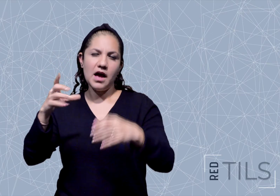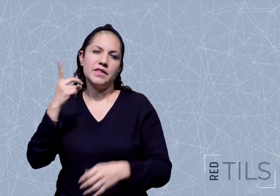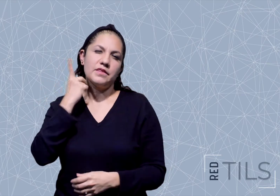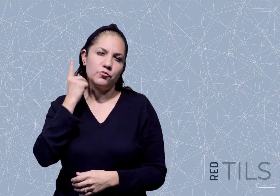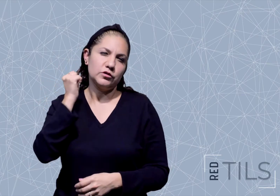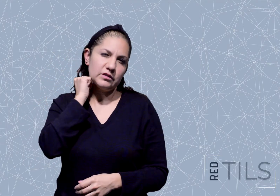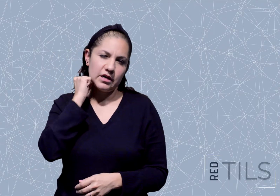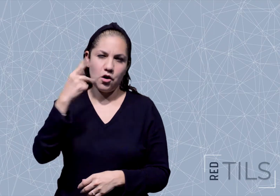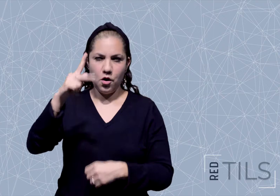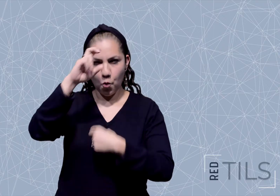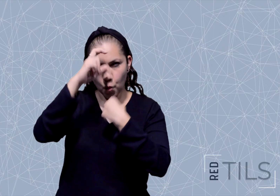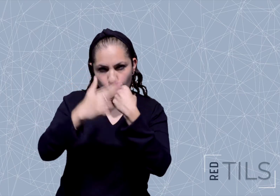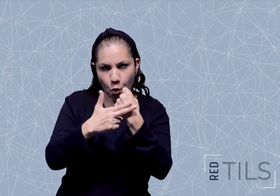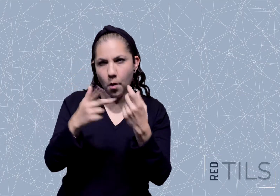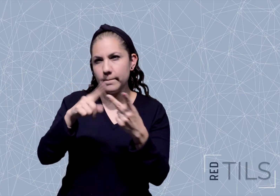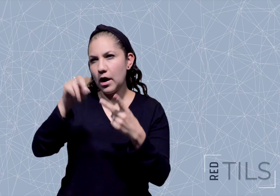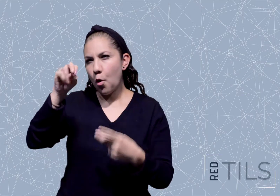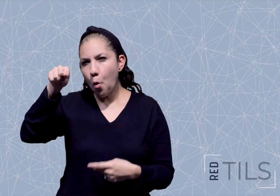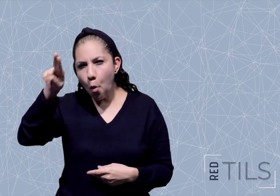y diferentes organizaciones.